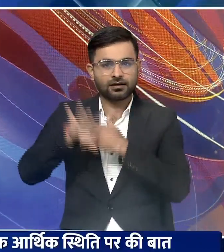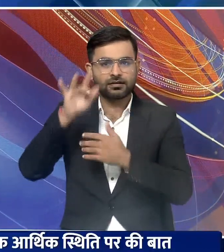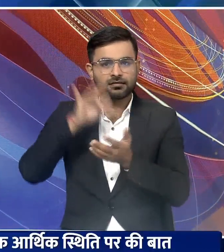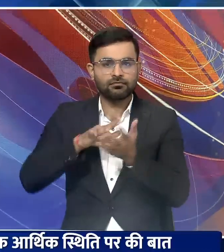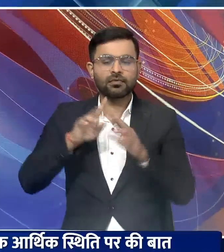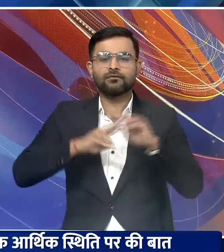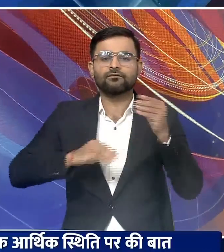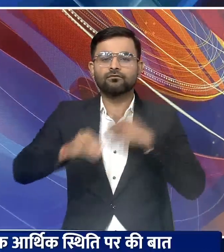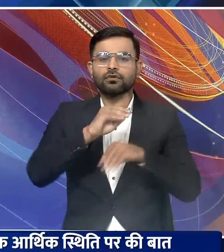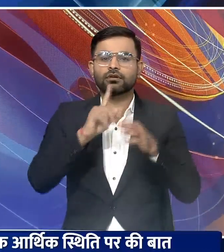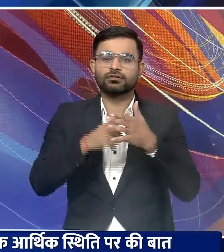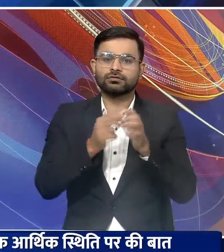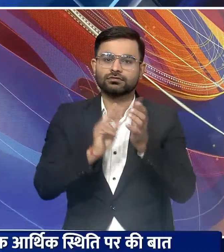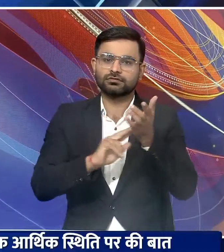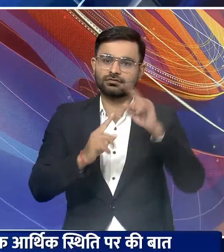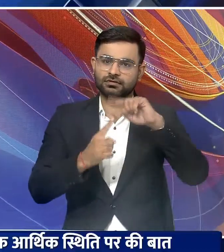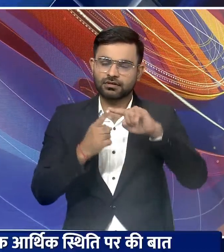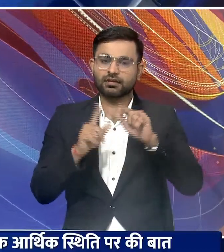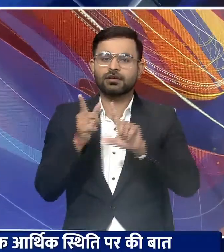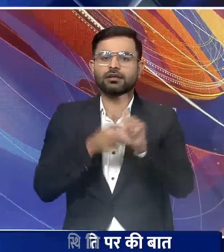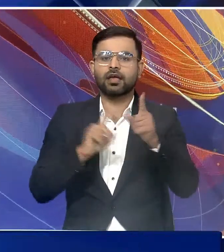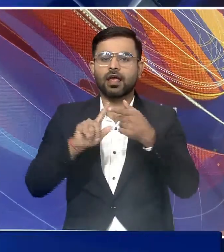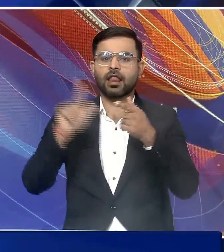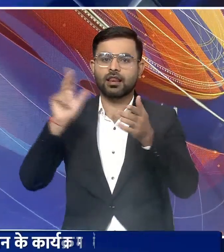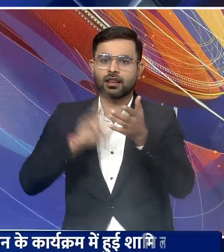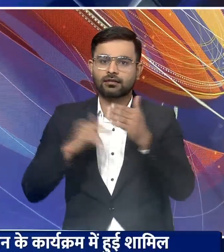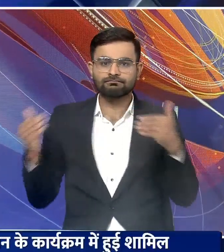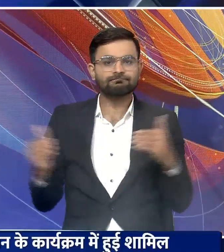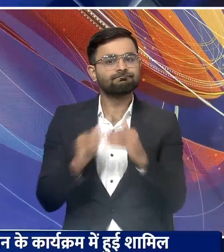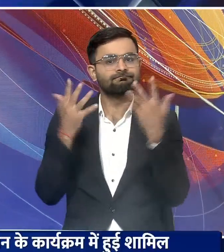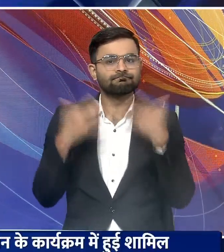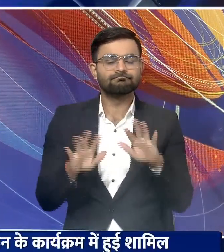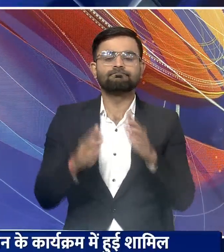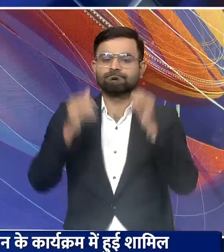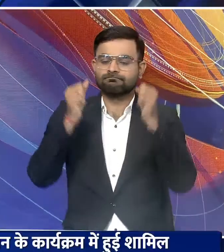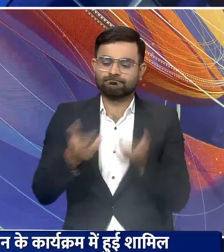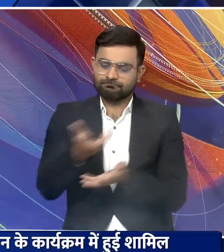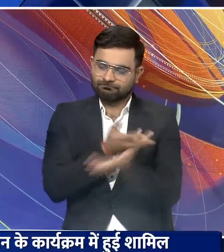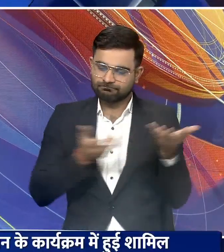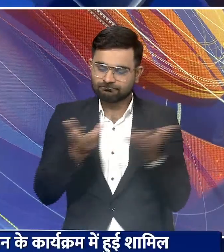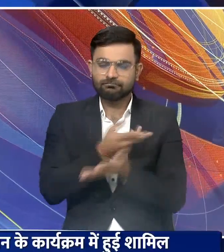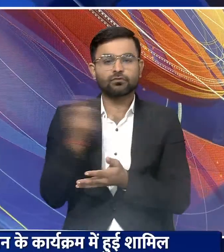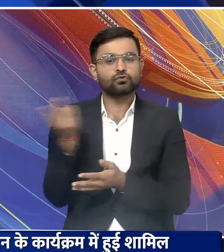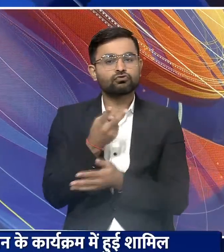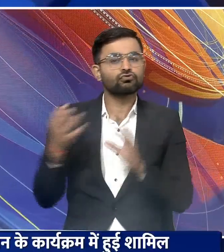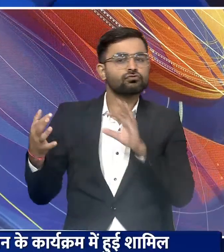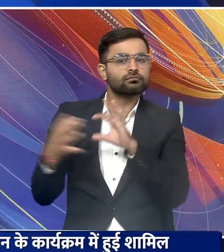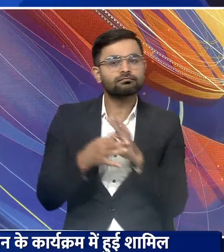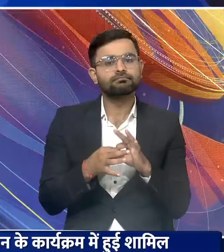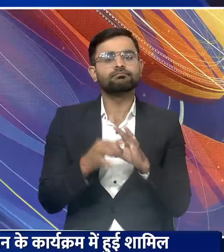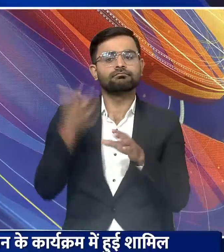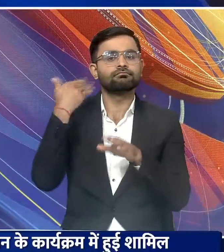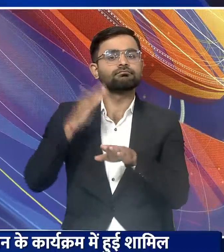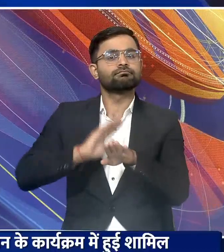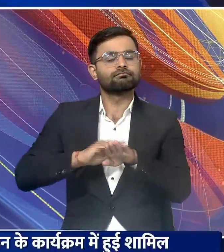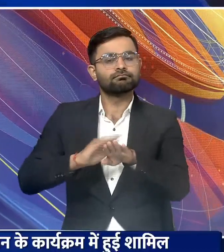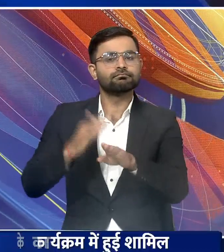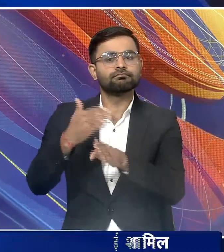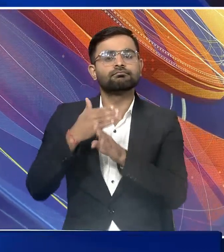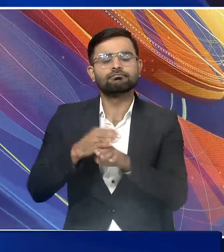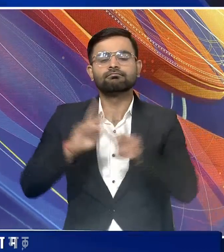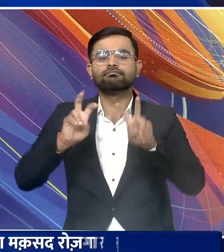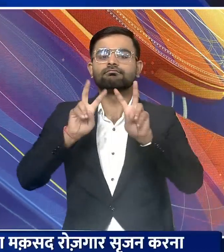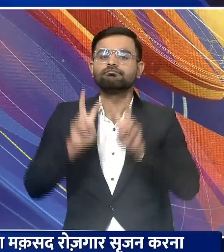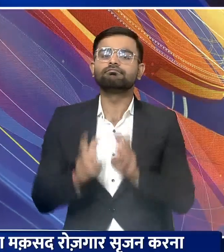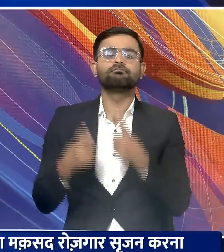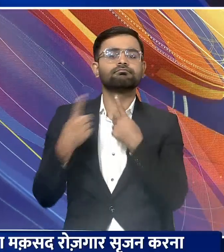वित्त मंत्री जेनेट येलन से मुलाकात की। बैठक के दौरान दोनों नेताओं के बीच आपसी हितों और अन्य मुद्दों के